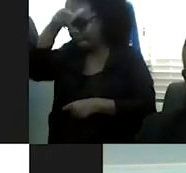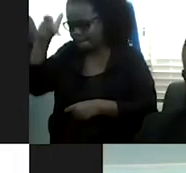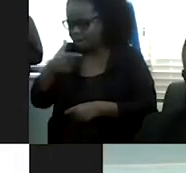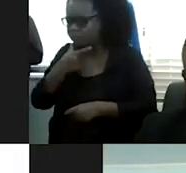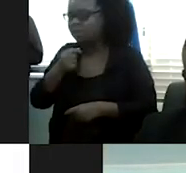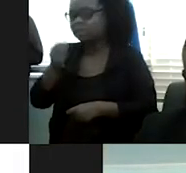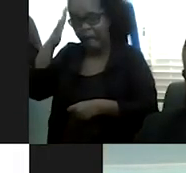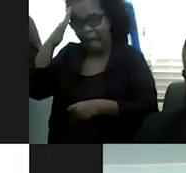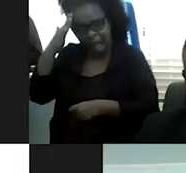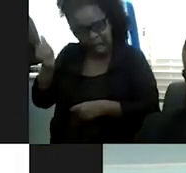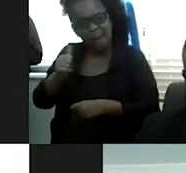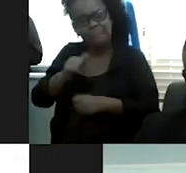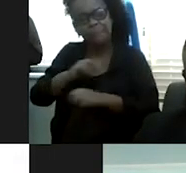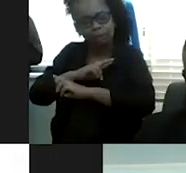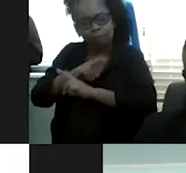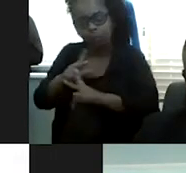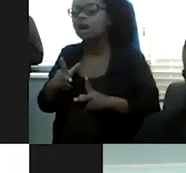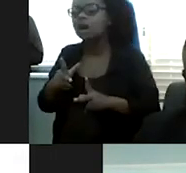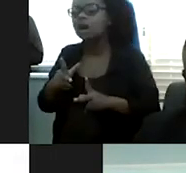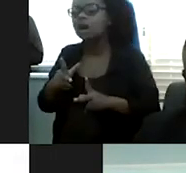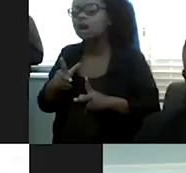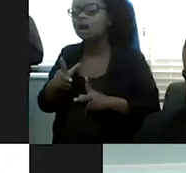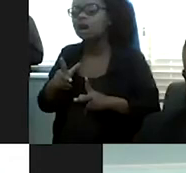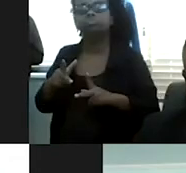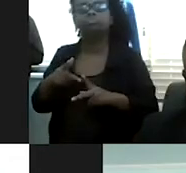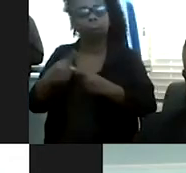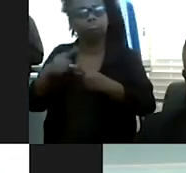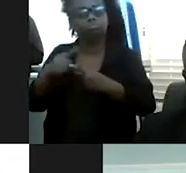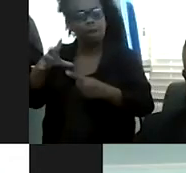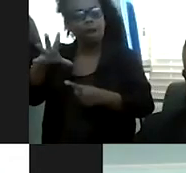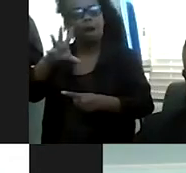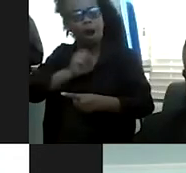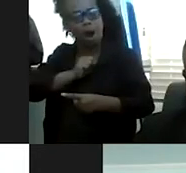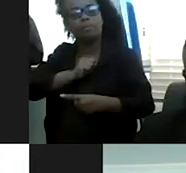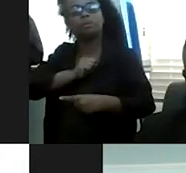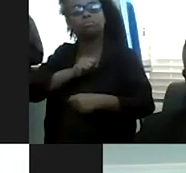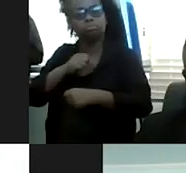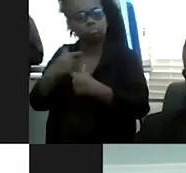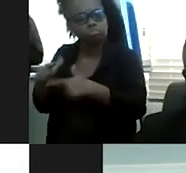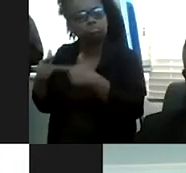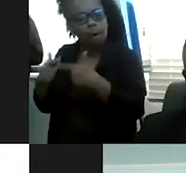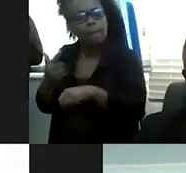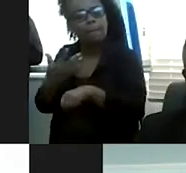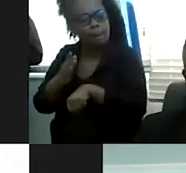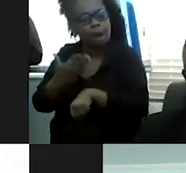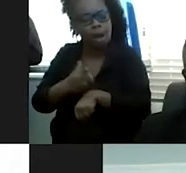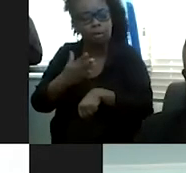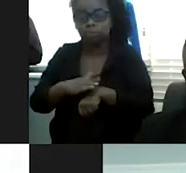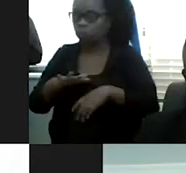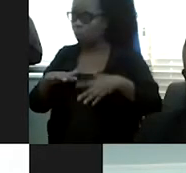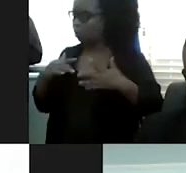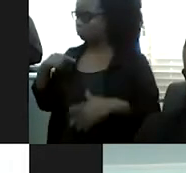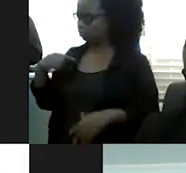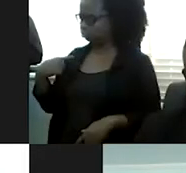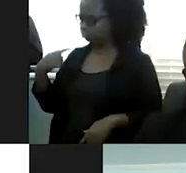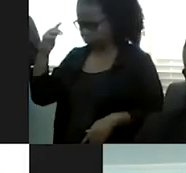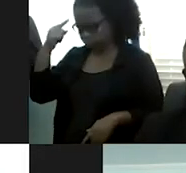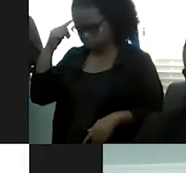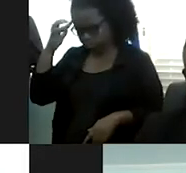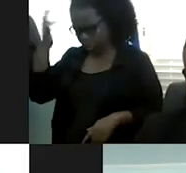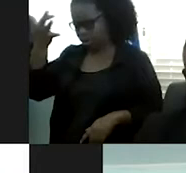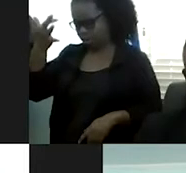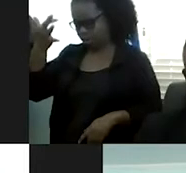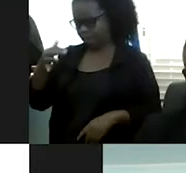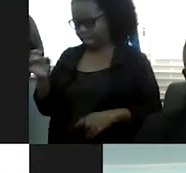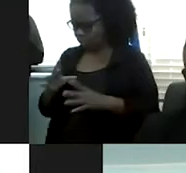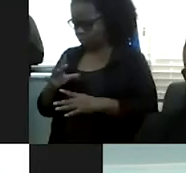diferença, que ele ama o que faz. Quando você faz o que você se prontifica a fazer com amor, você faz